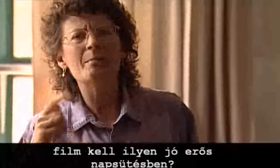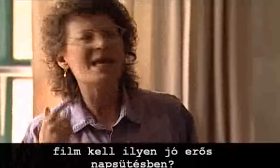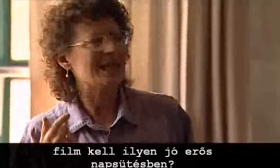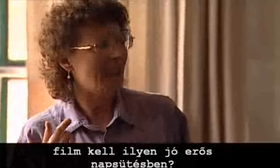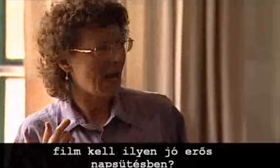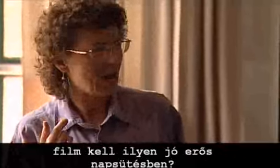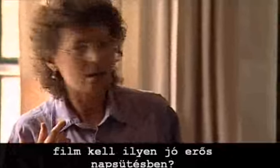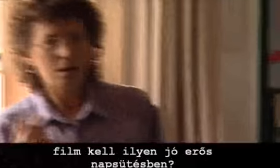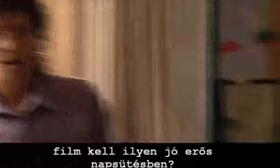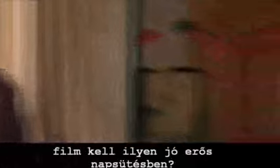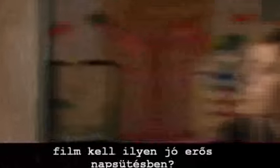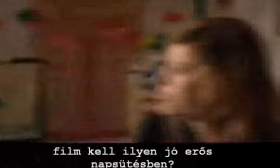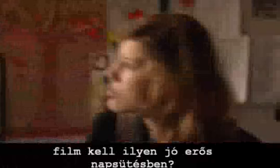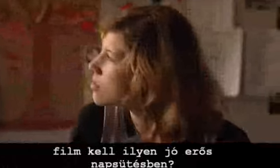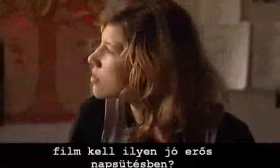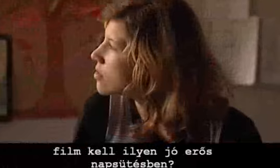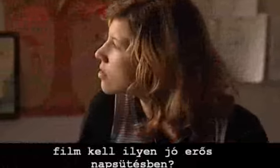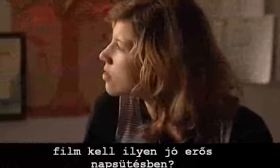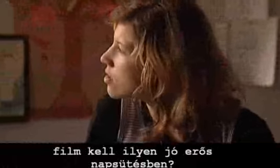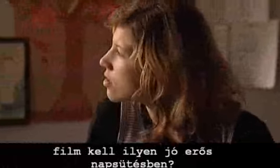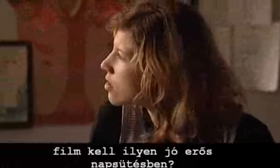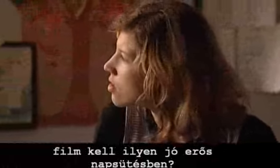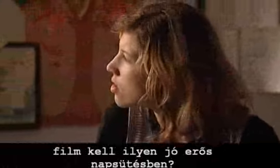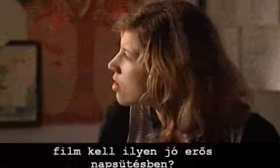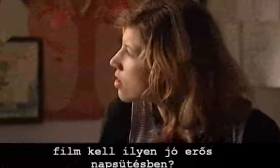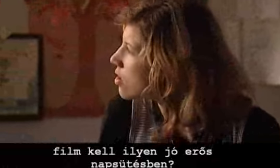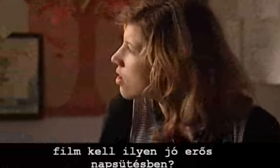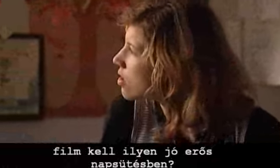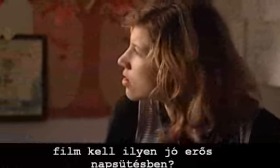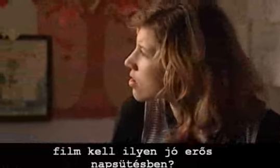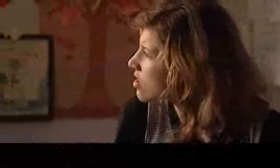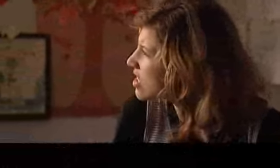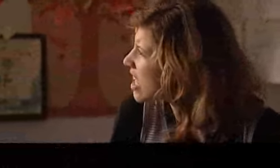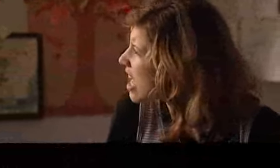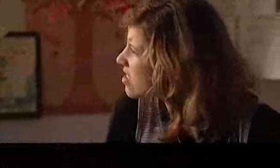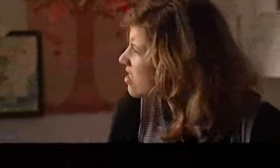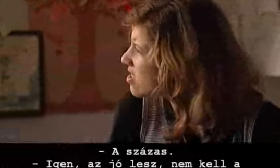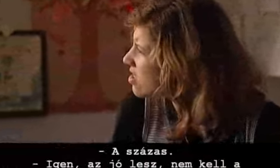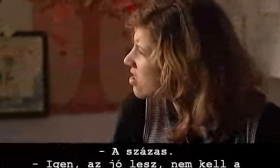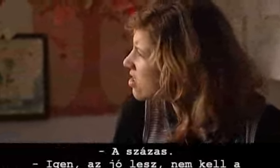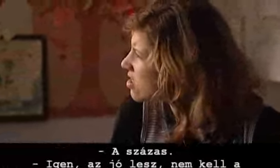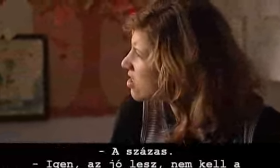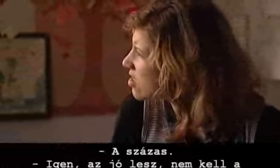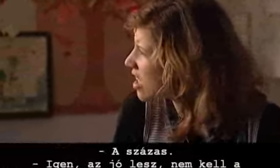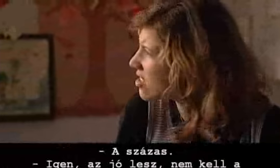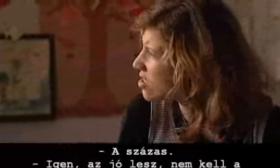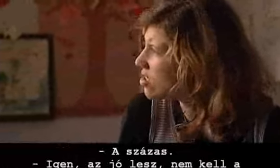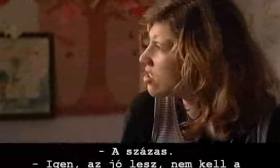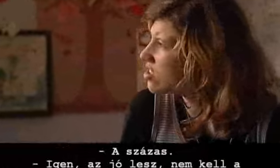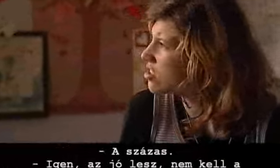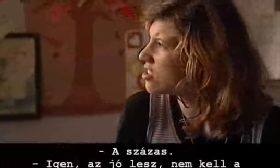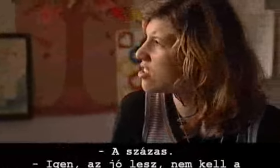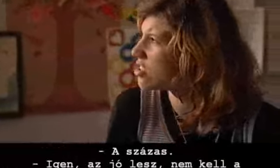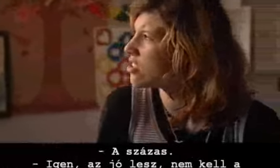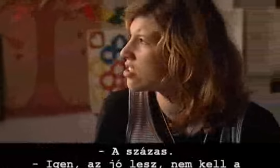most melyik kell? Melyik film kell ilyen jó, erős napsütésben? Igen, tehát a 100